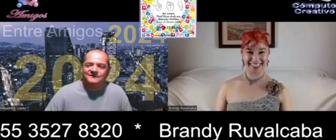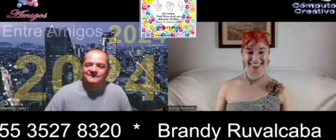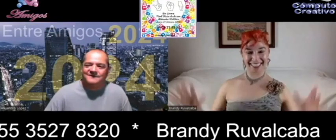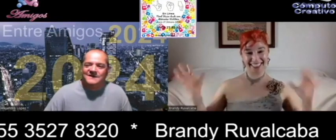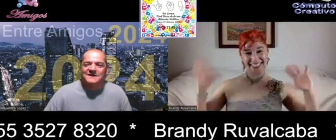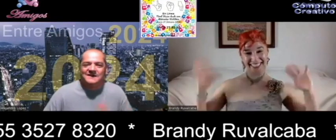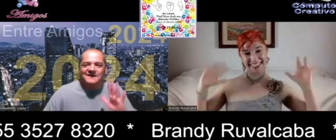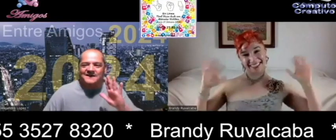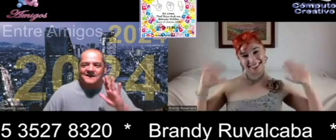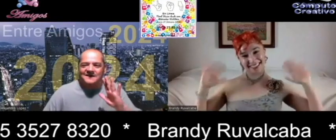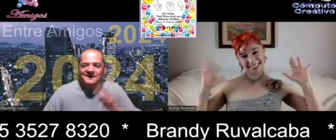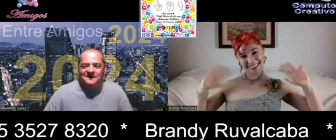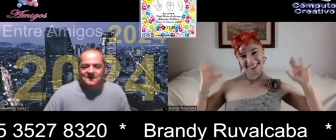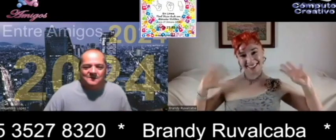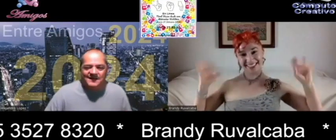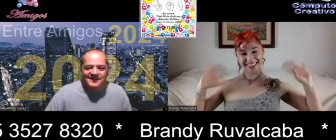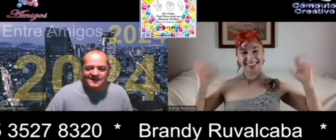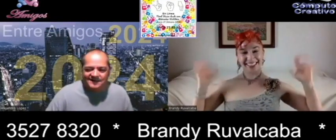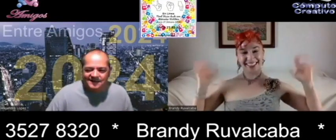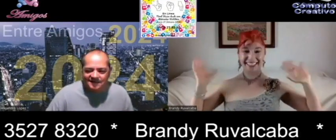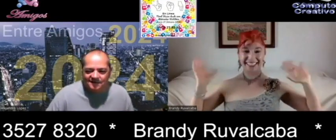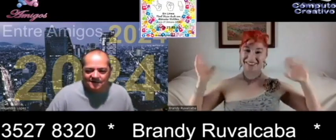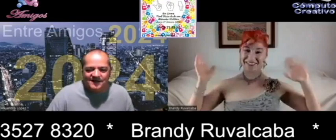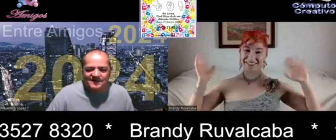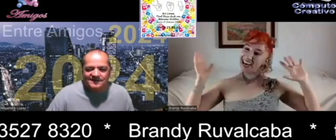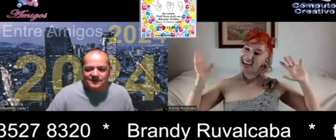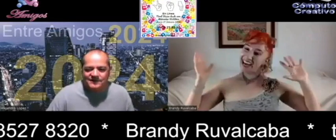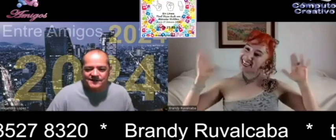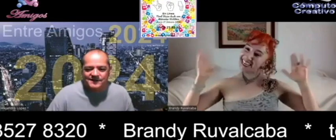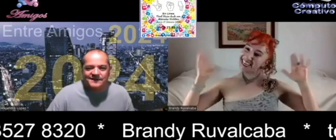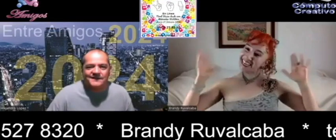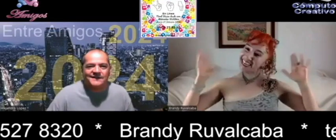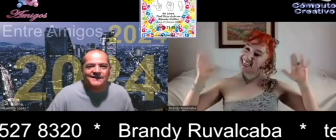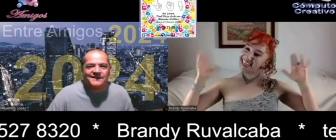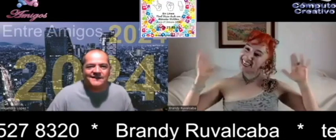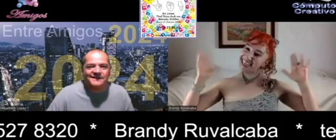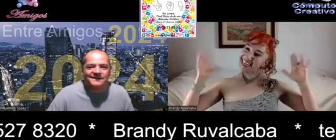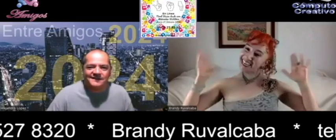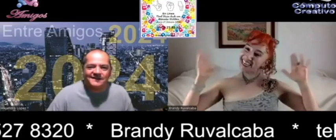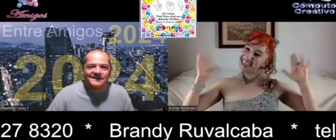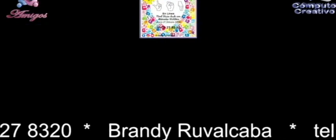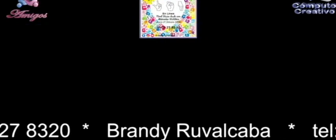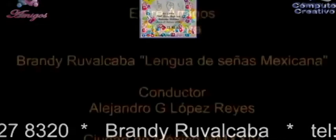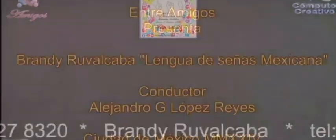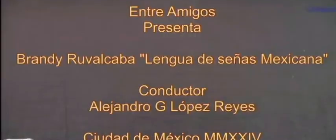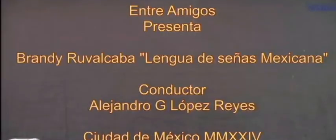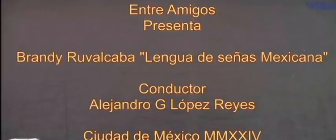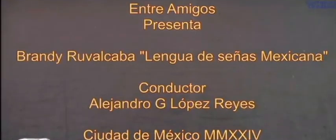invitado. Buenas noches. Bye, gracias.